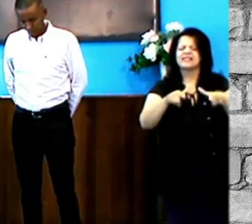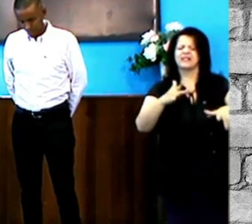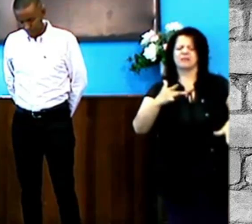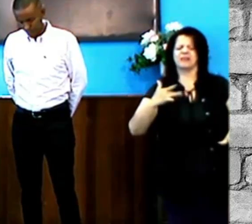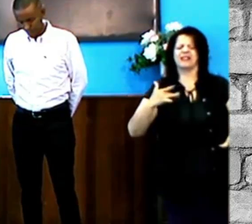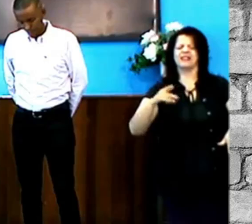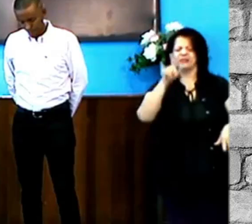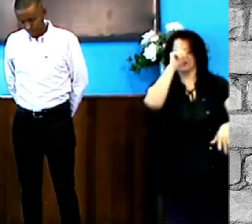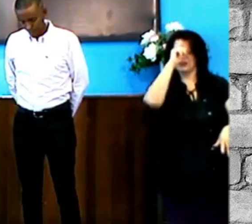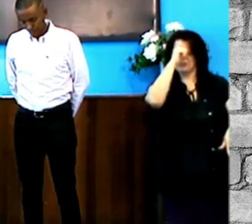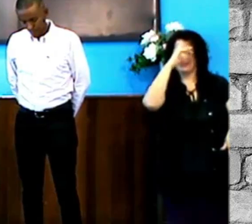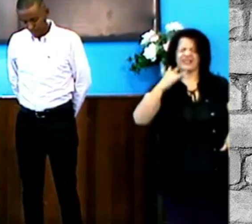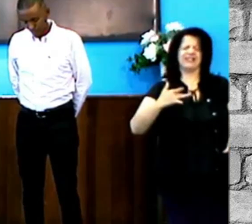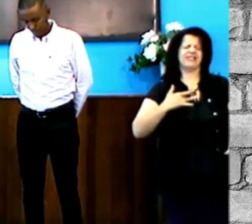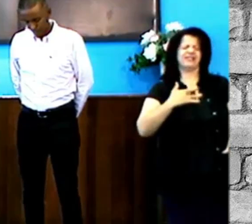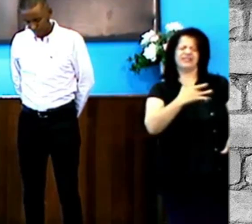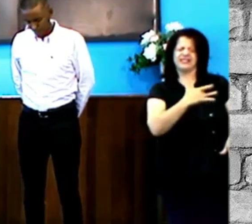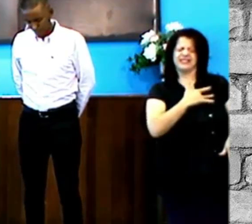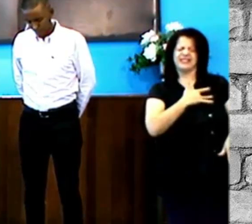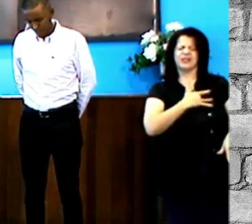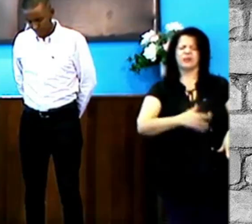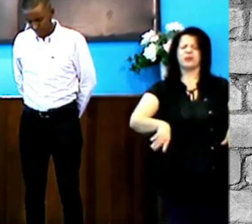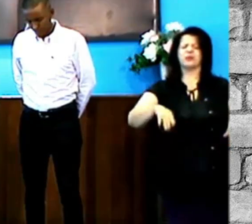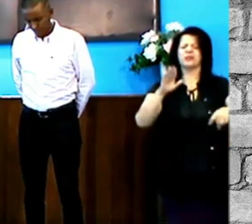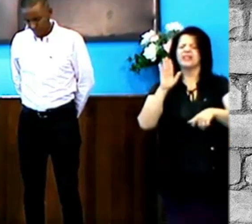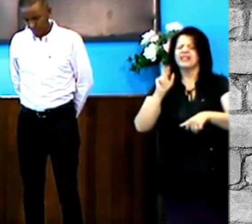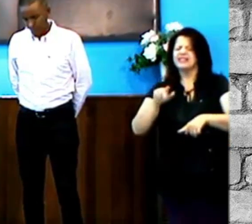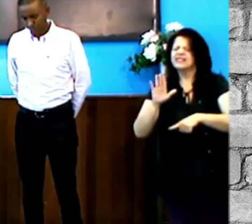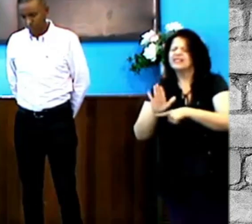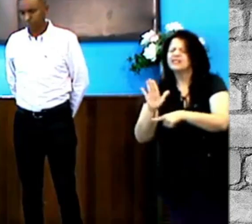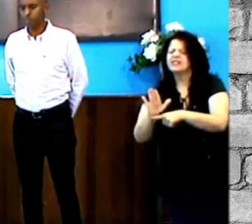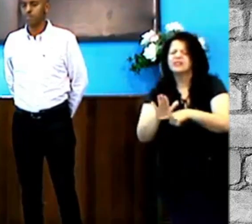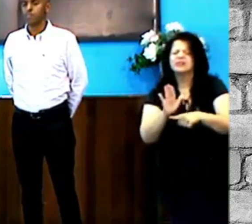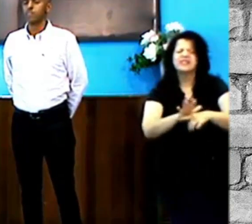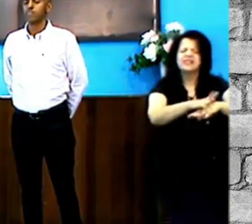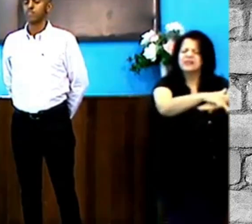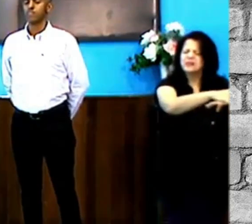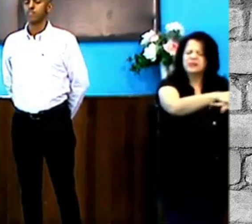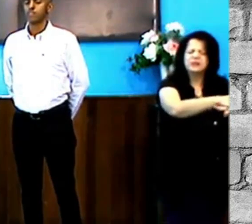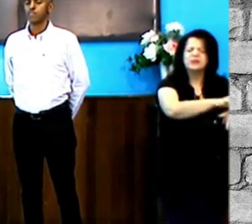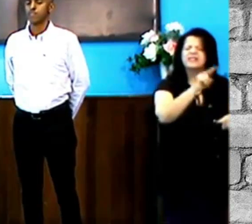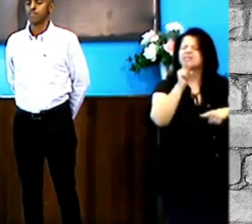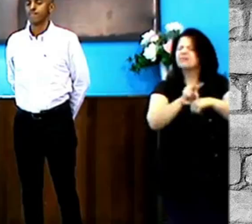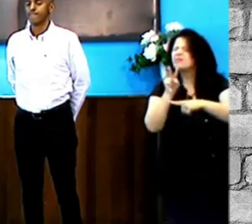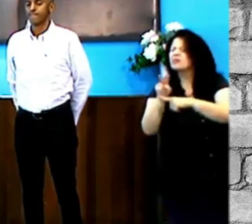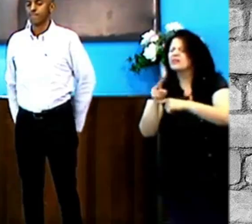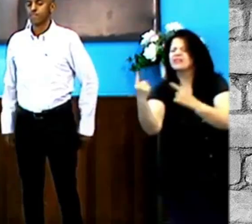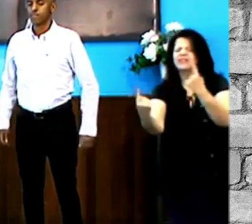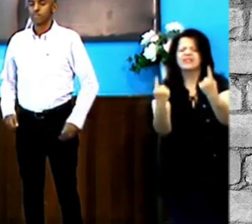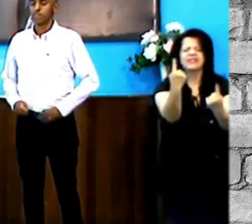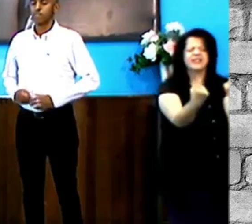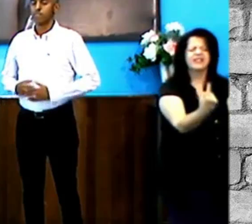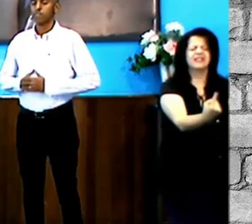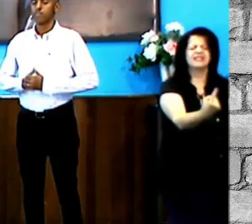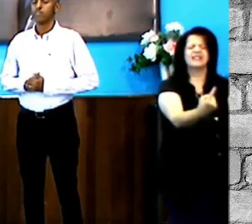linha de frente, ó Pai, para poder auxiliar aqueles que estão doentes. Nós queremos clamar que o Senhor proteja cada um deles e ajude eles a passarem por esse